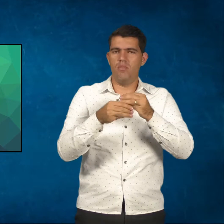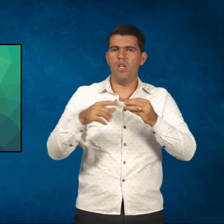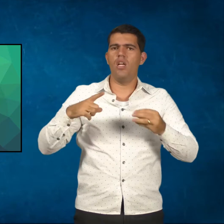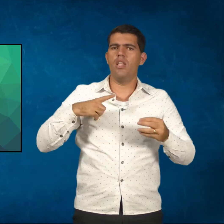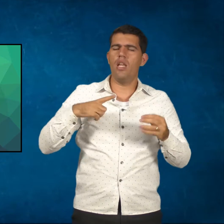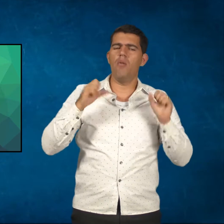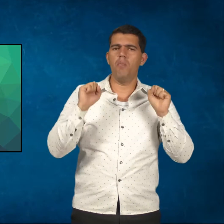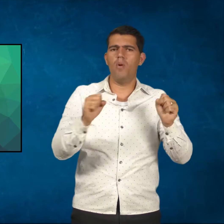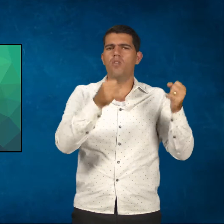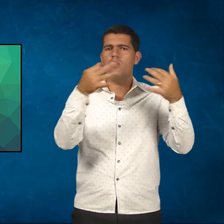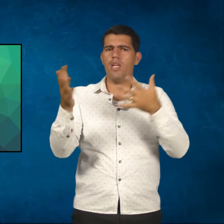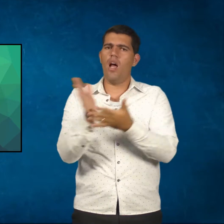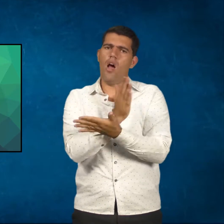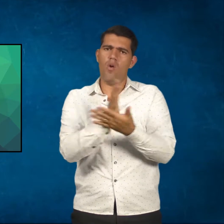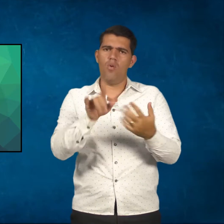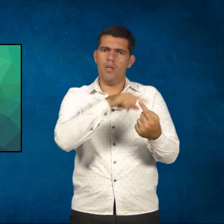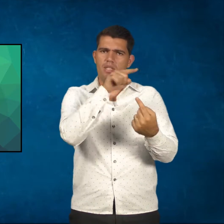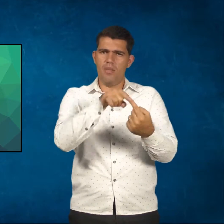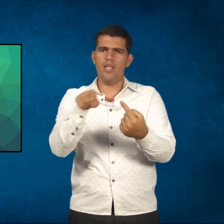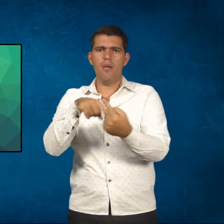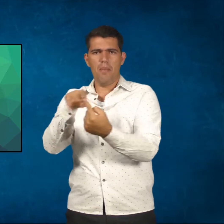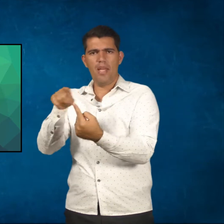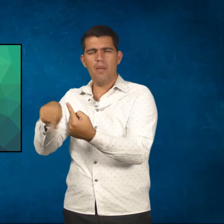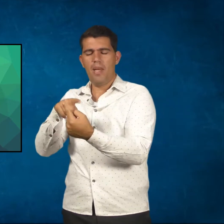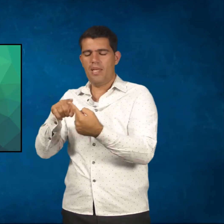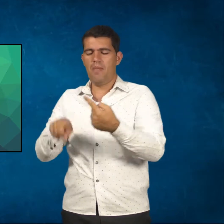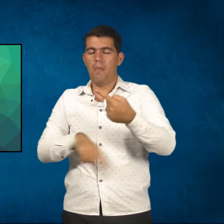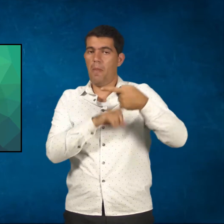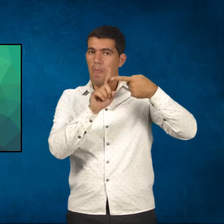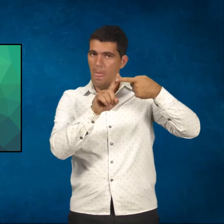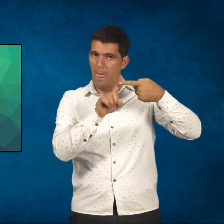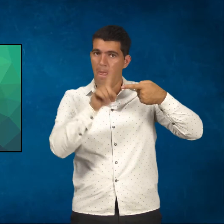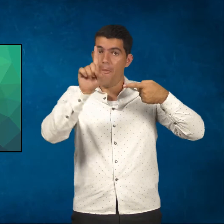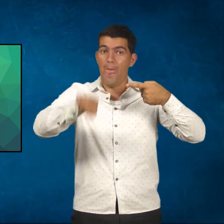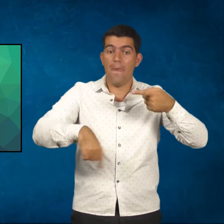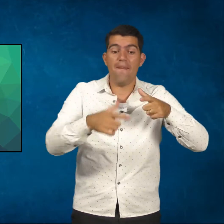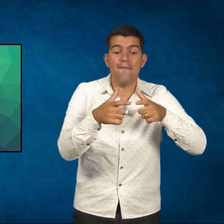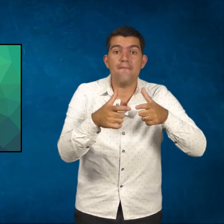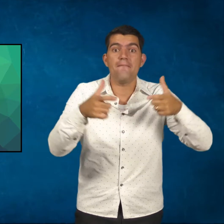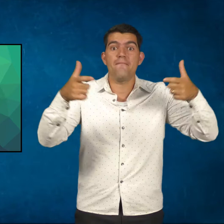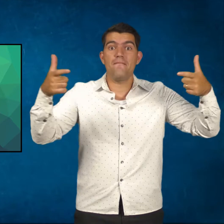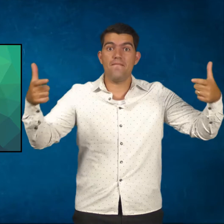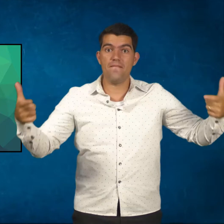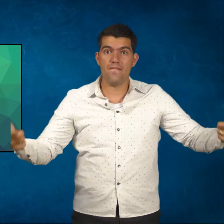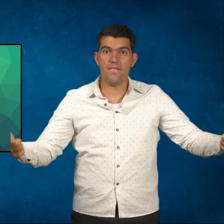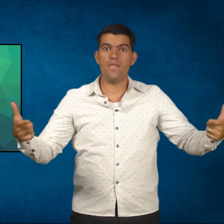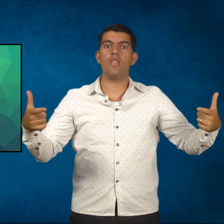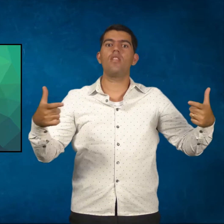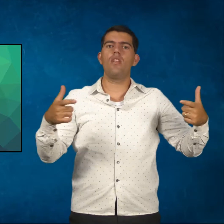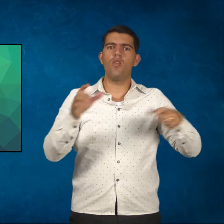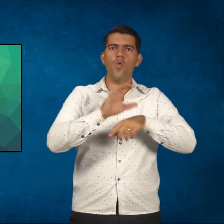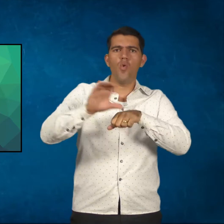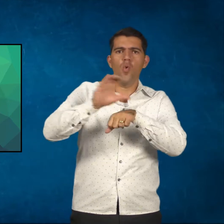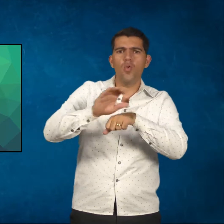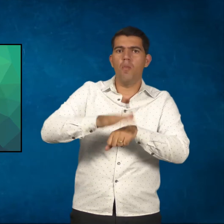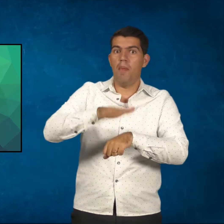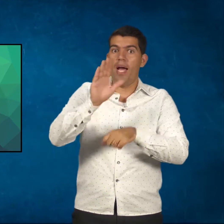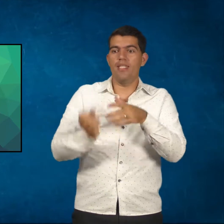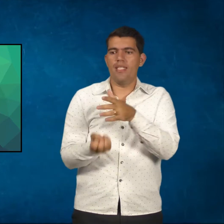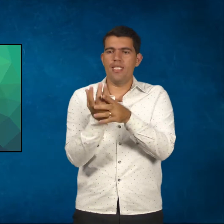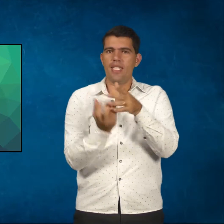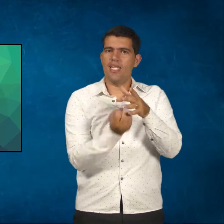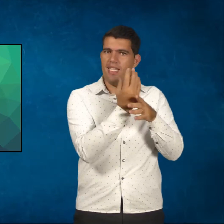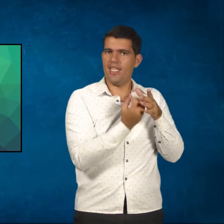podemos citar algumas. Primeiro, a ampliação da oferta do número de cursos e,